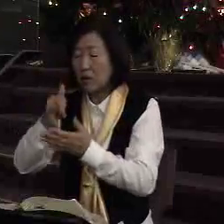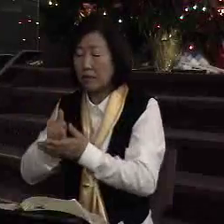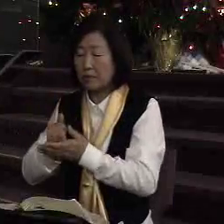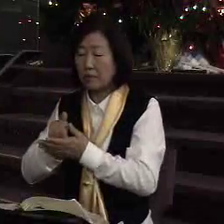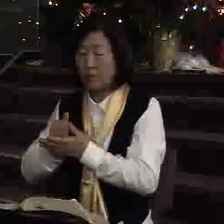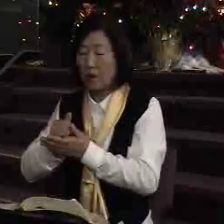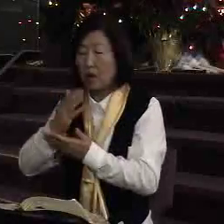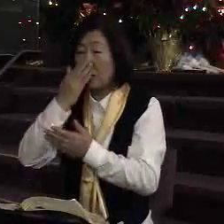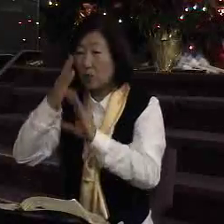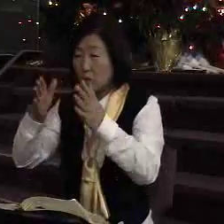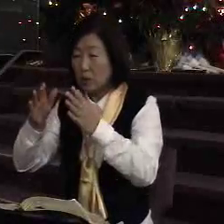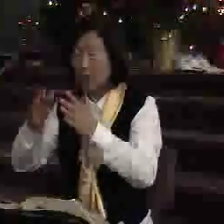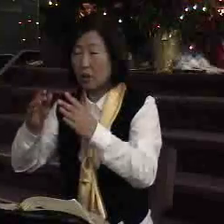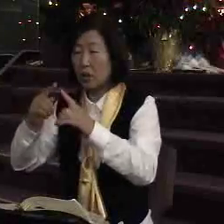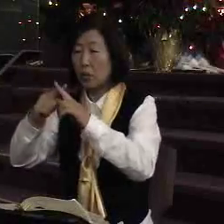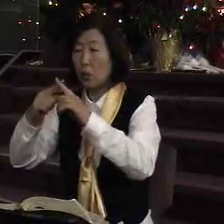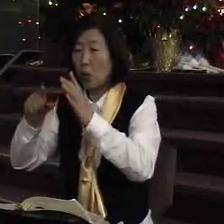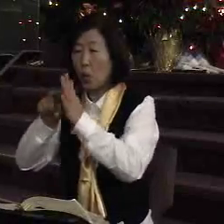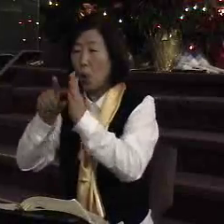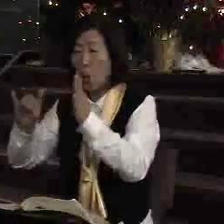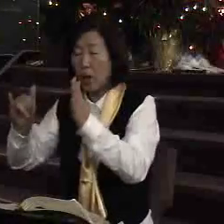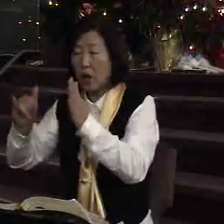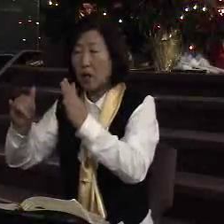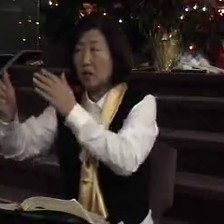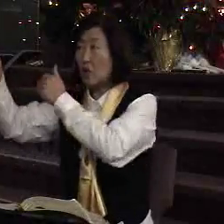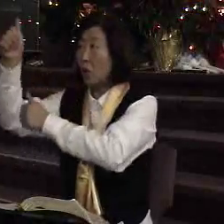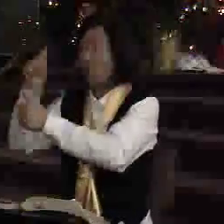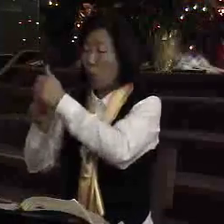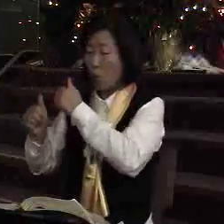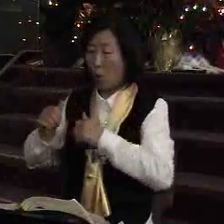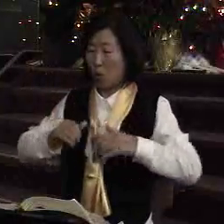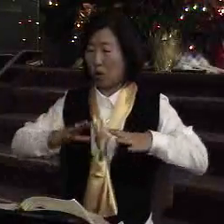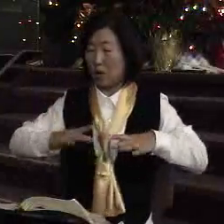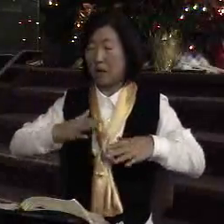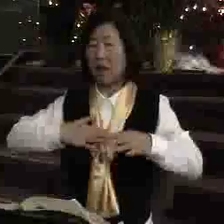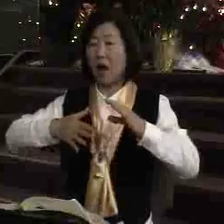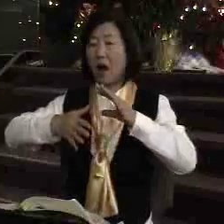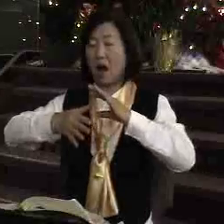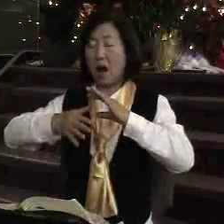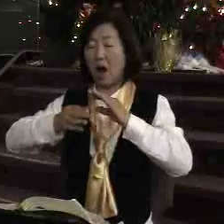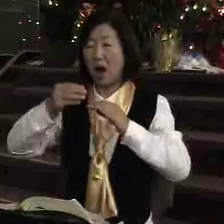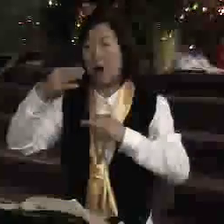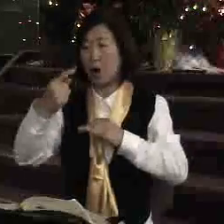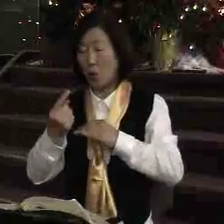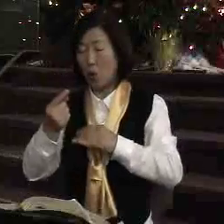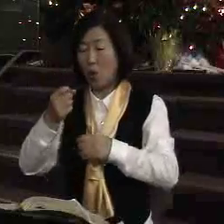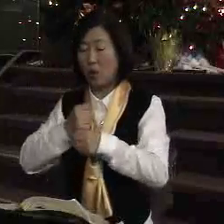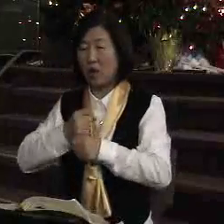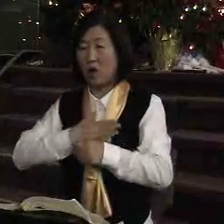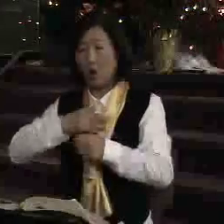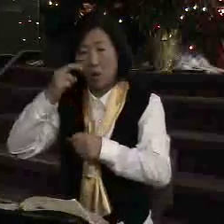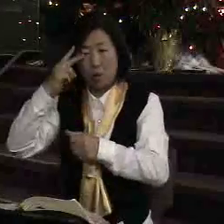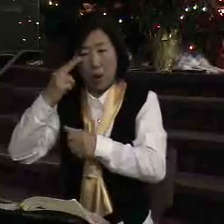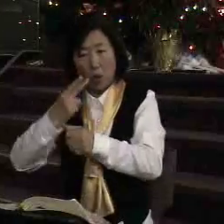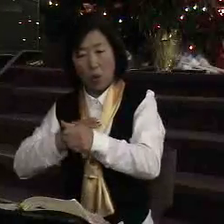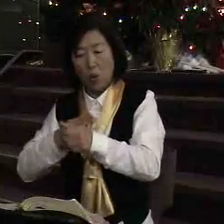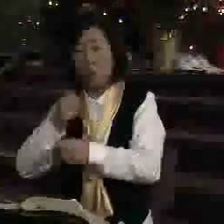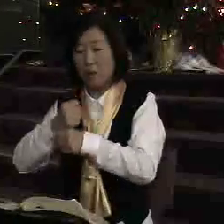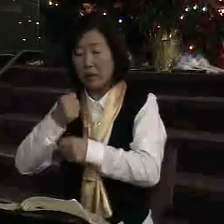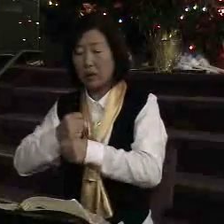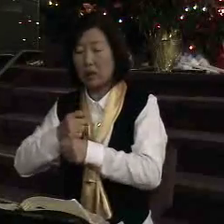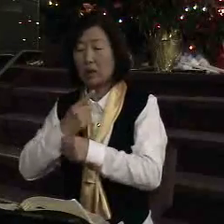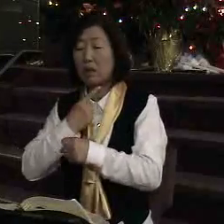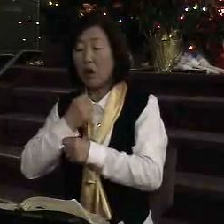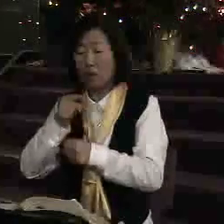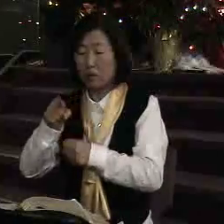내가 유대교의 전통을 자랑했던 것이 나로 만들었던, 나를 바울로 만들었던 것이었습니다.